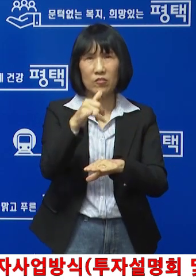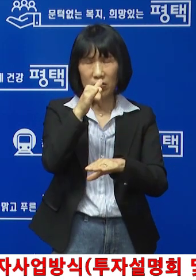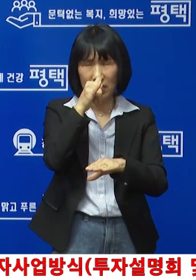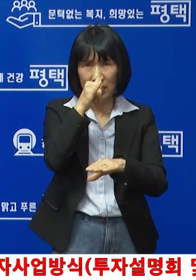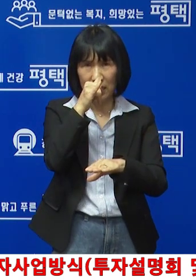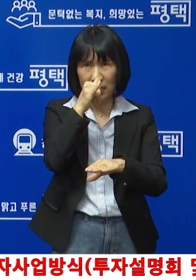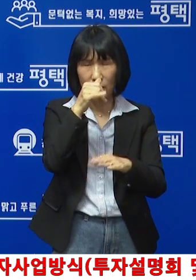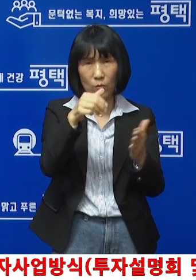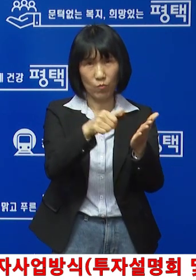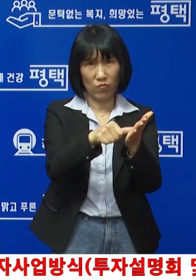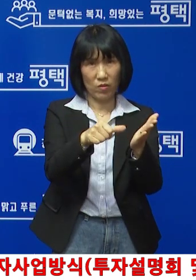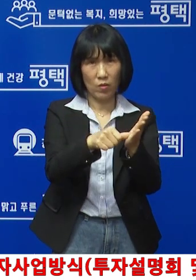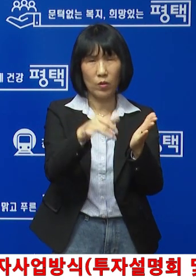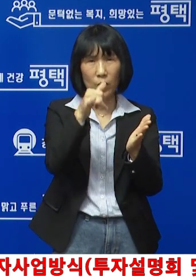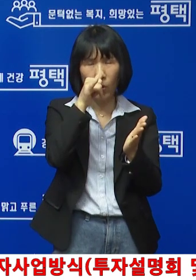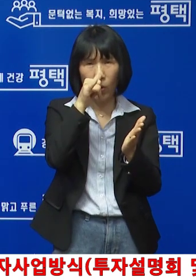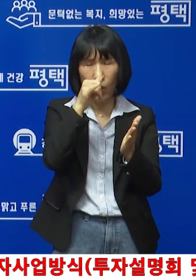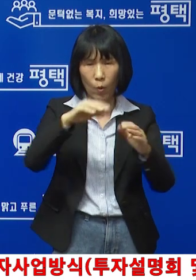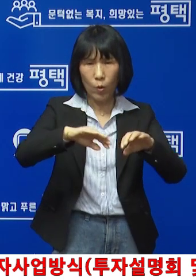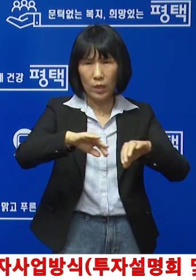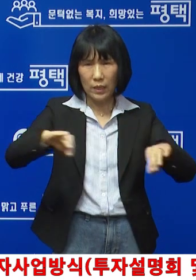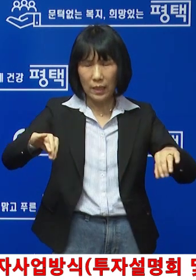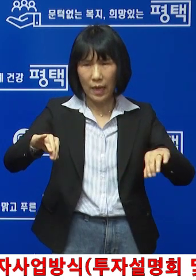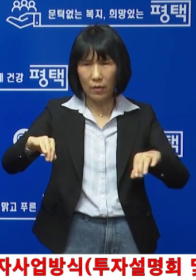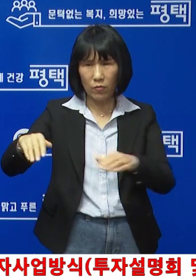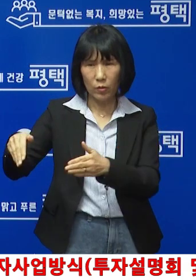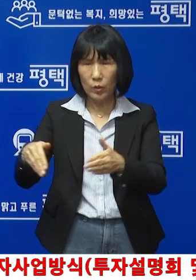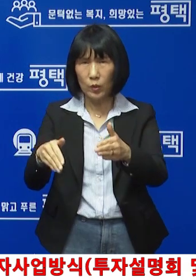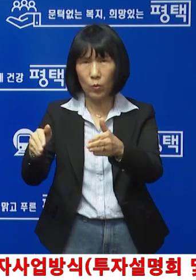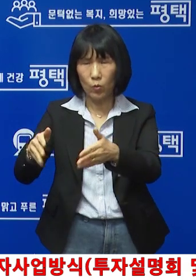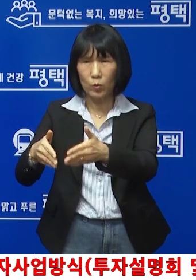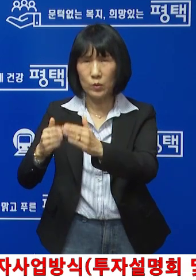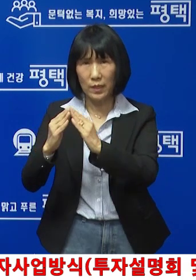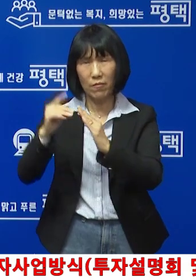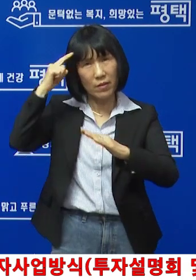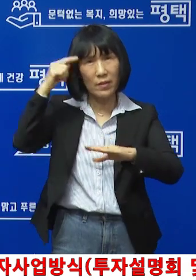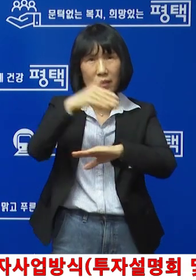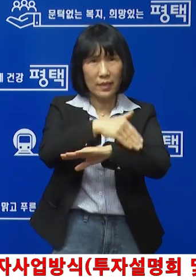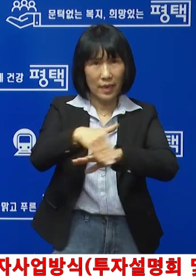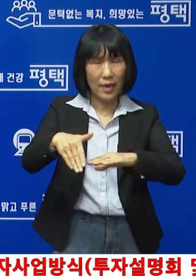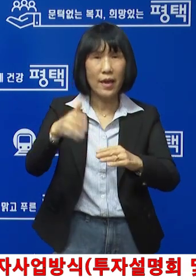전용 도로라든지 그런 거에 대한 거를 같이 검토해 나갈 그런 계획입니다.